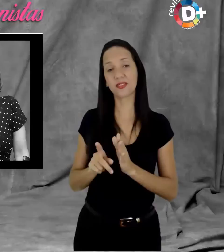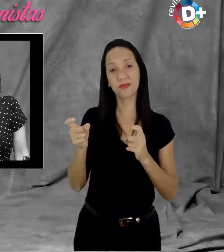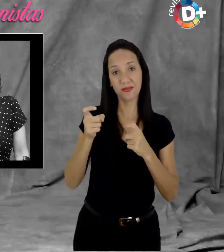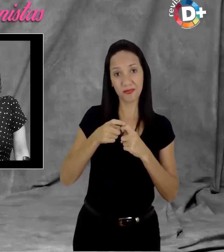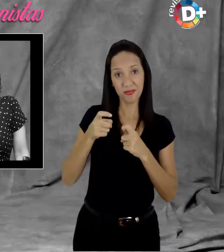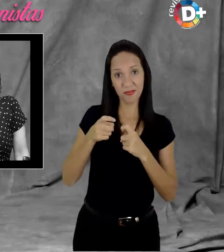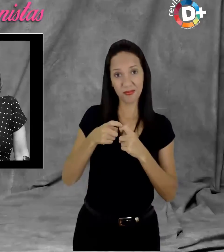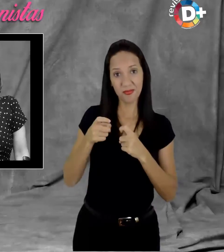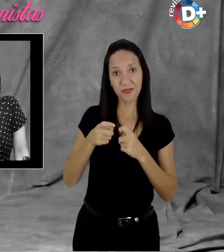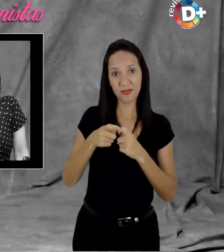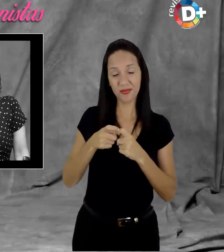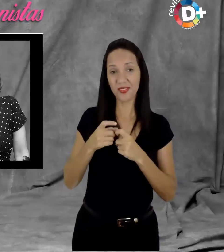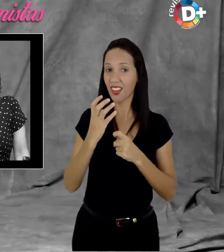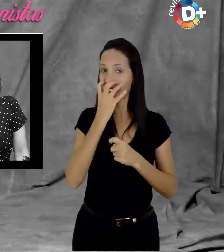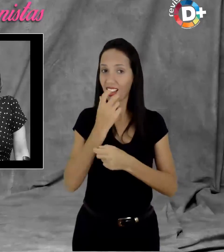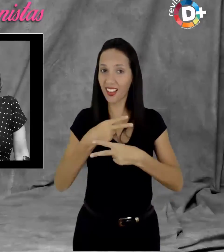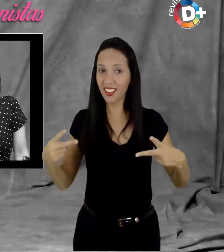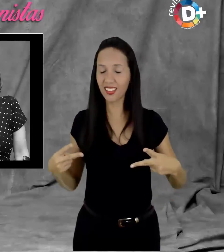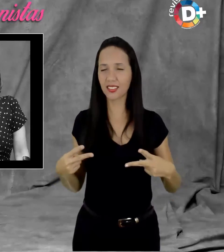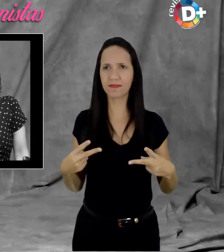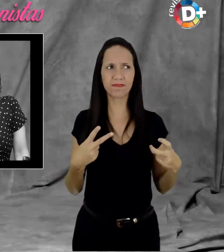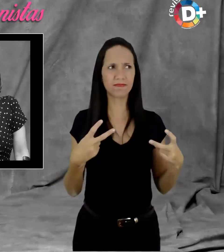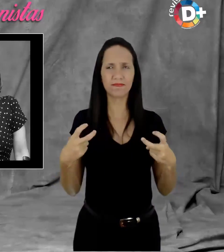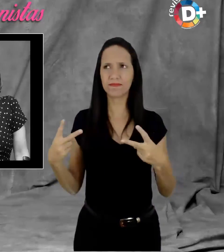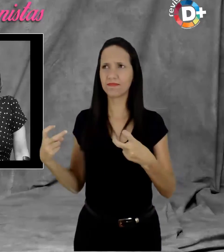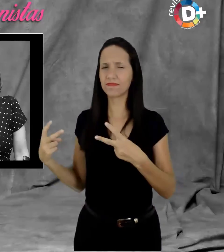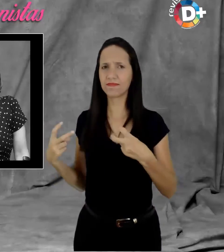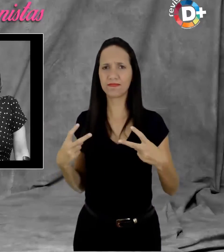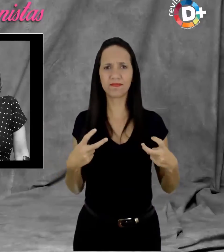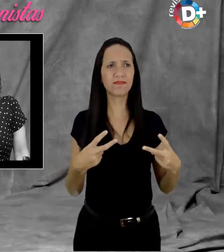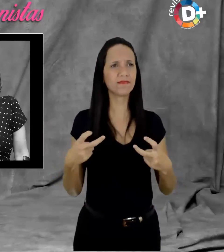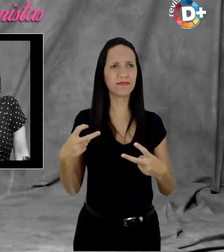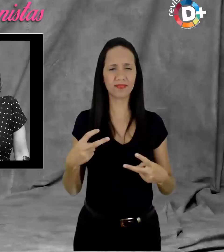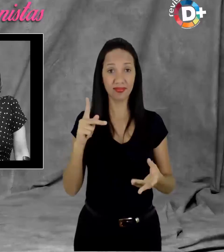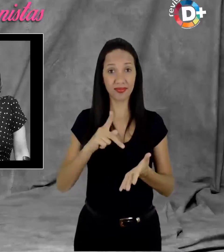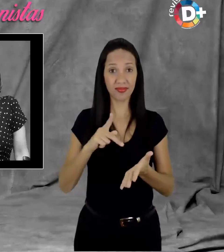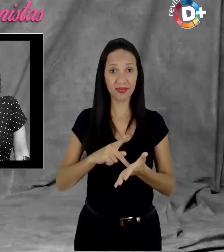veterinária, testemunharam pouco a pouco uma nova realidade se estabelecer.